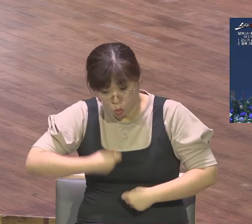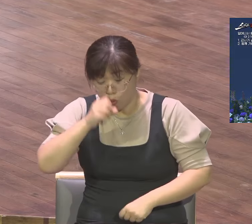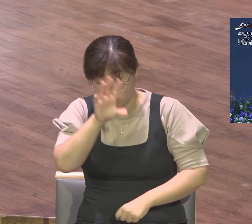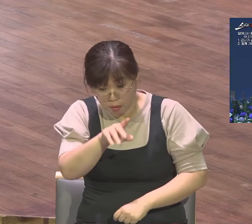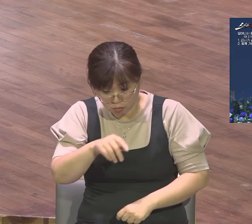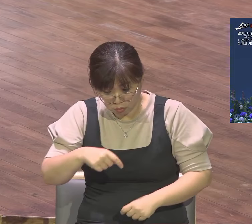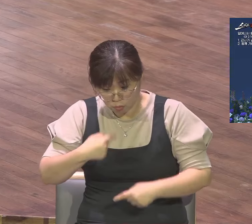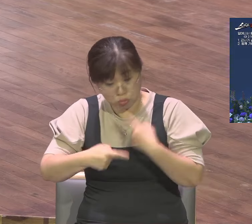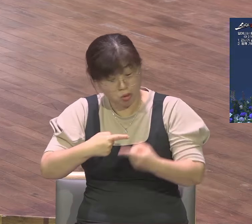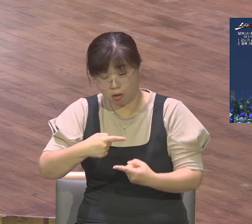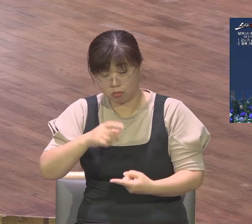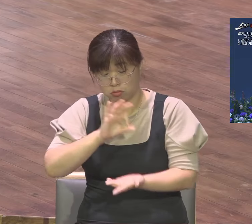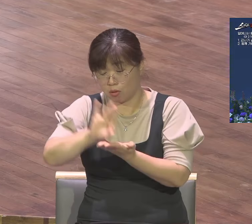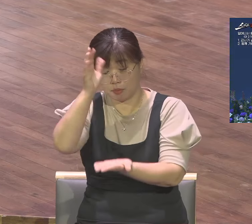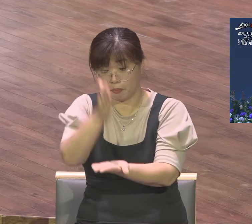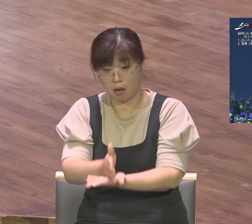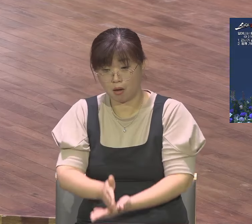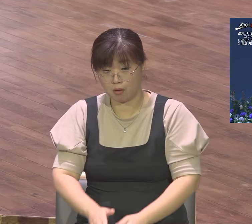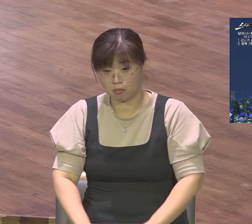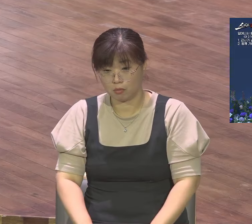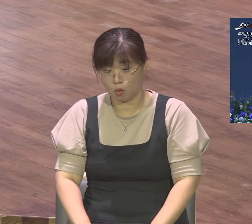문화입니다.